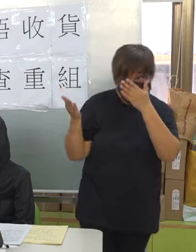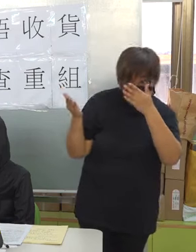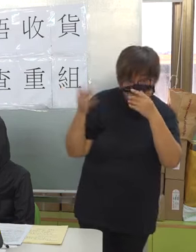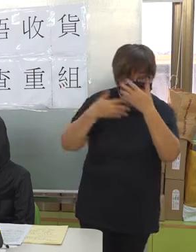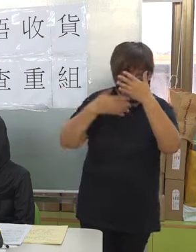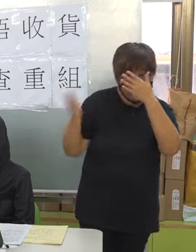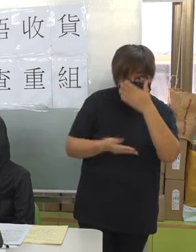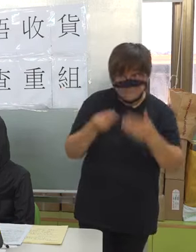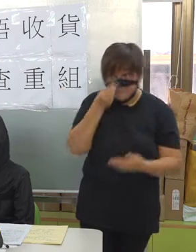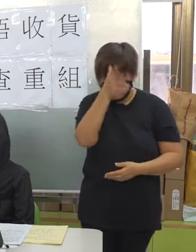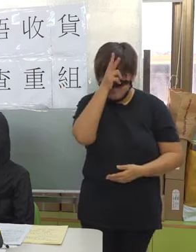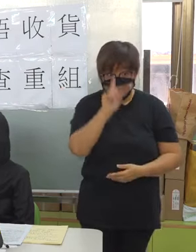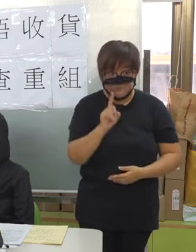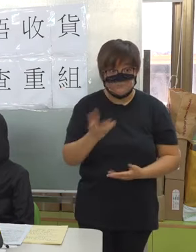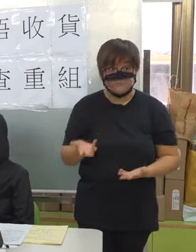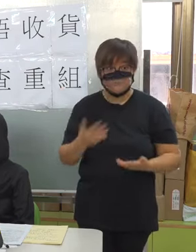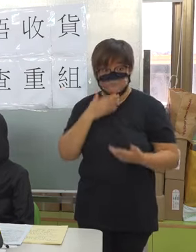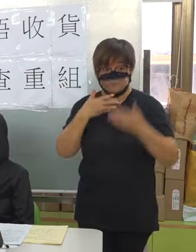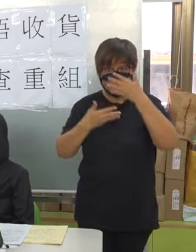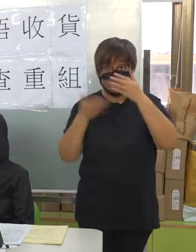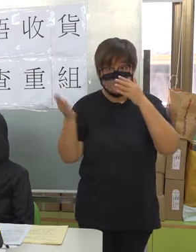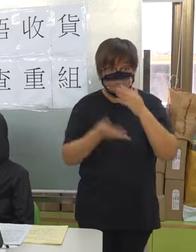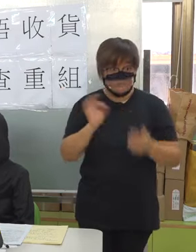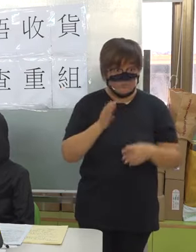回應翻記者的提問啦，啱啱？